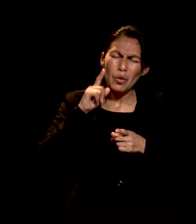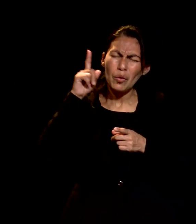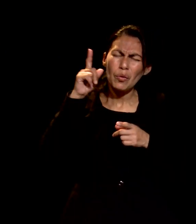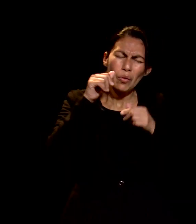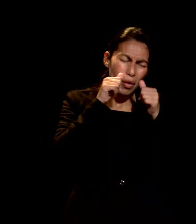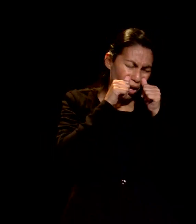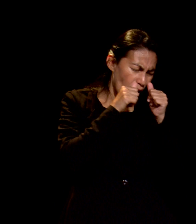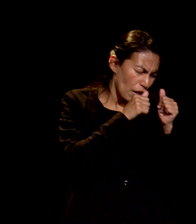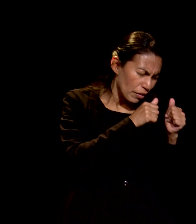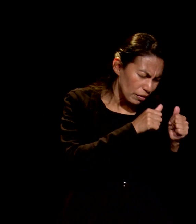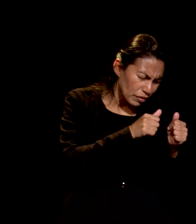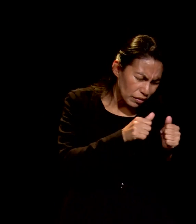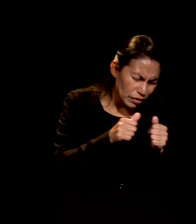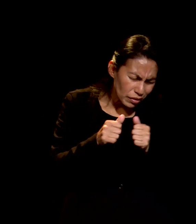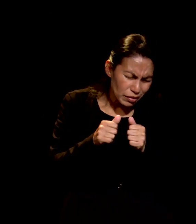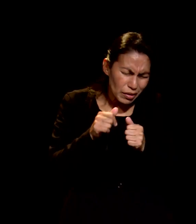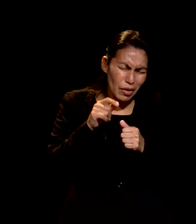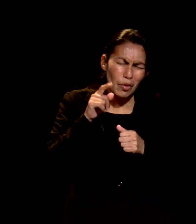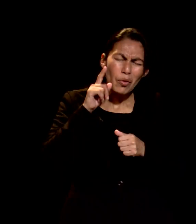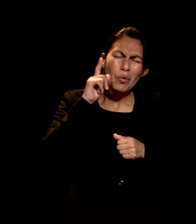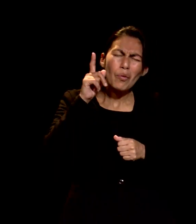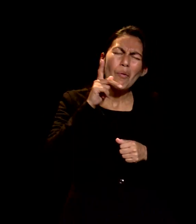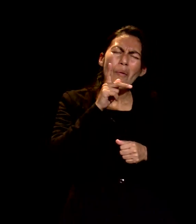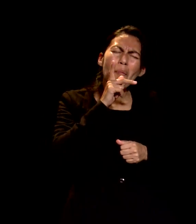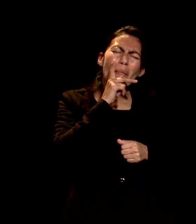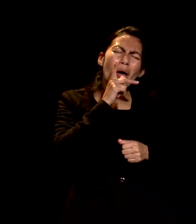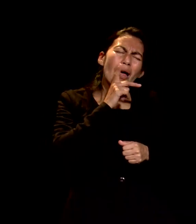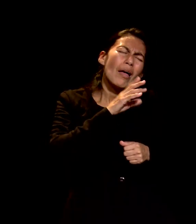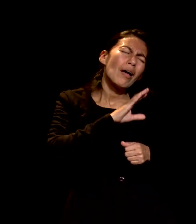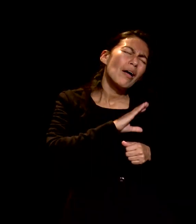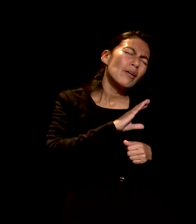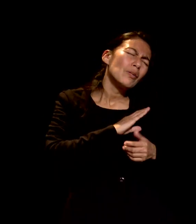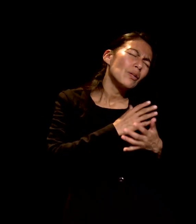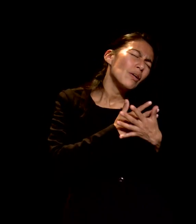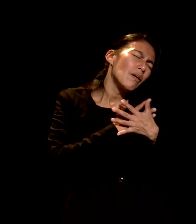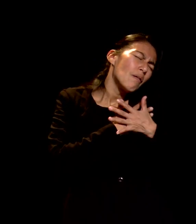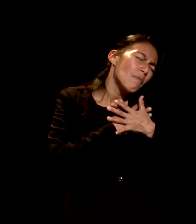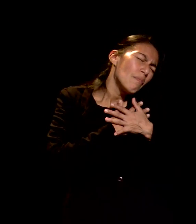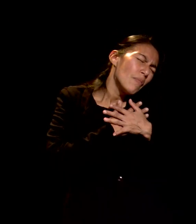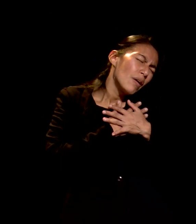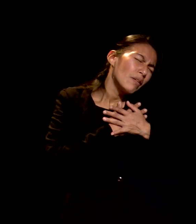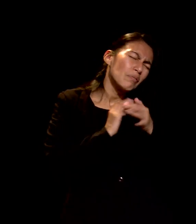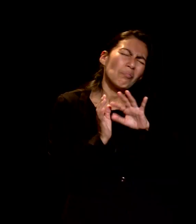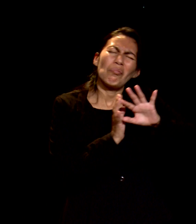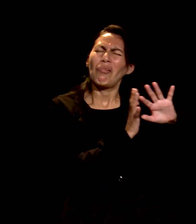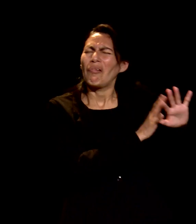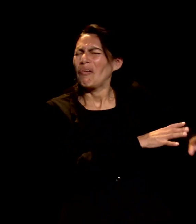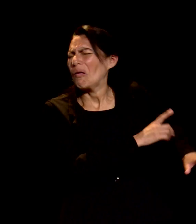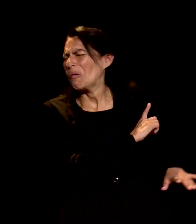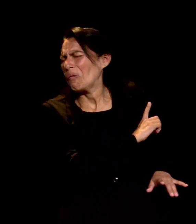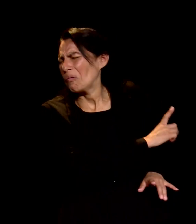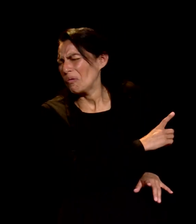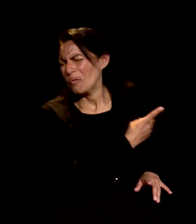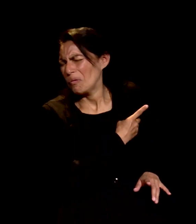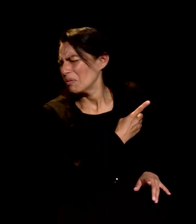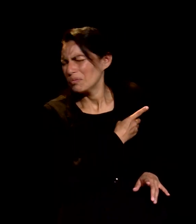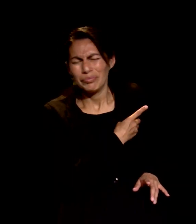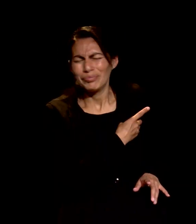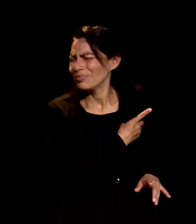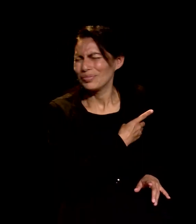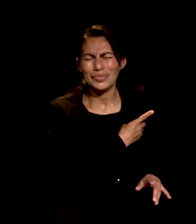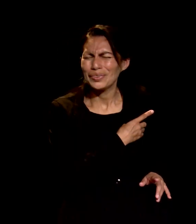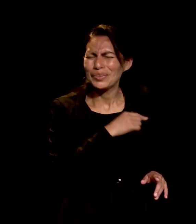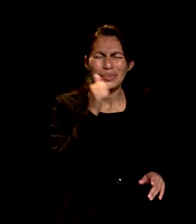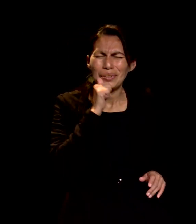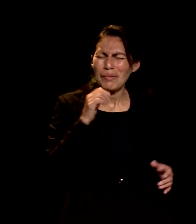de ser atendidas Por un Padre cariñoso Y amante Que nunca Nos deja solos Amén Lo agradecemos